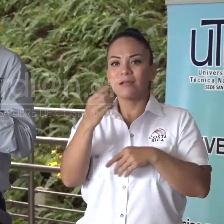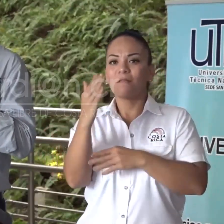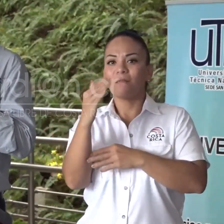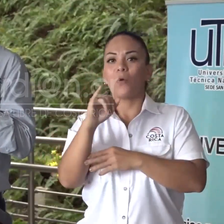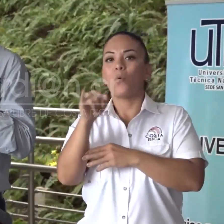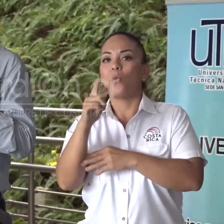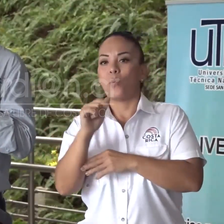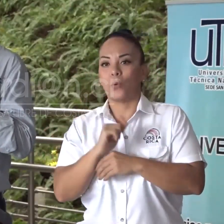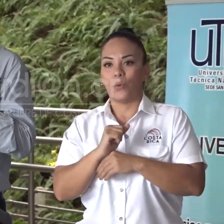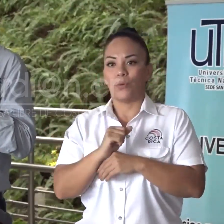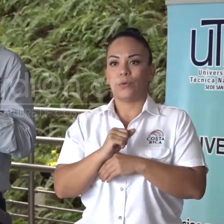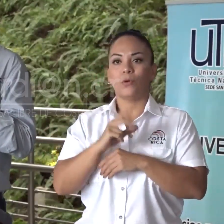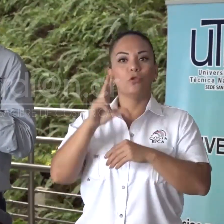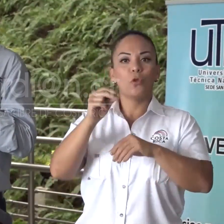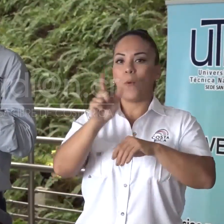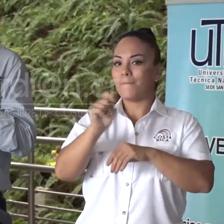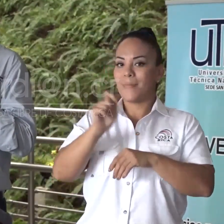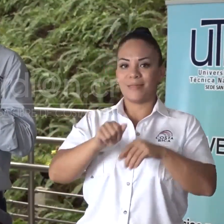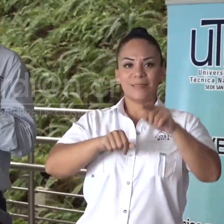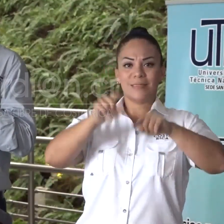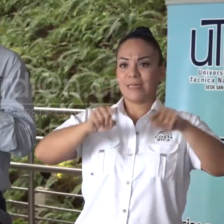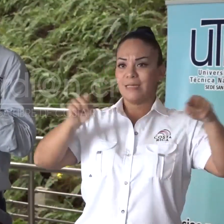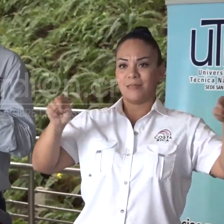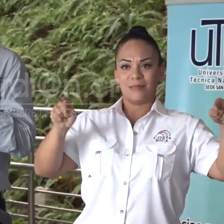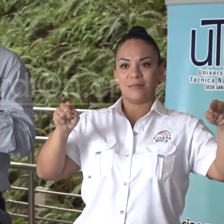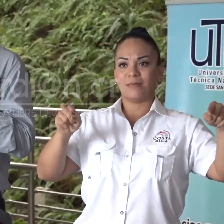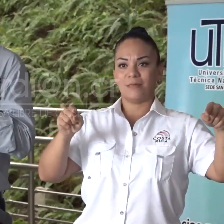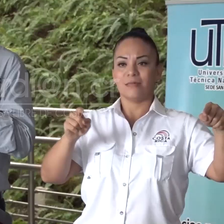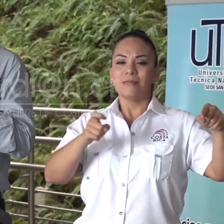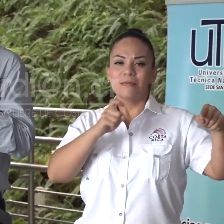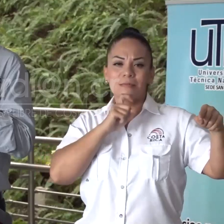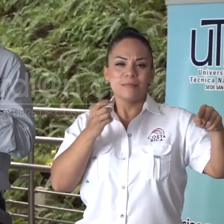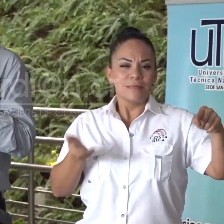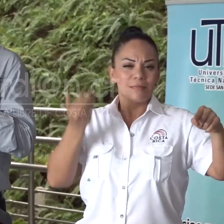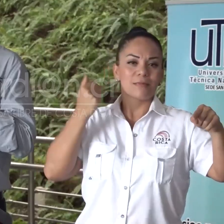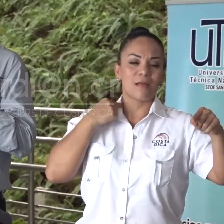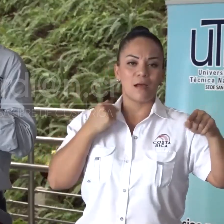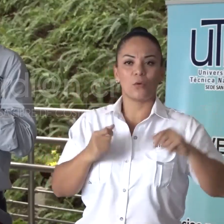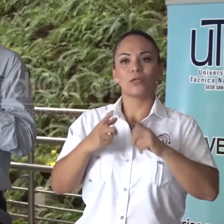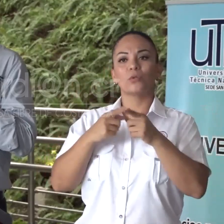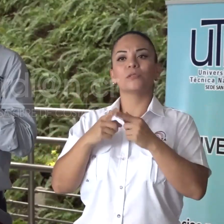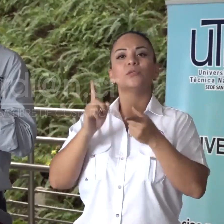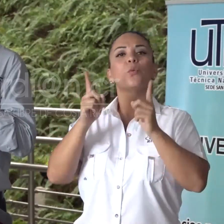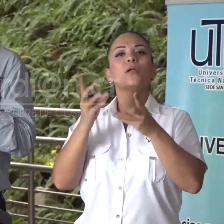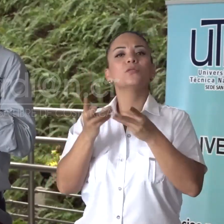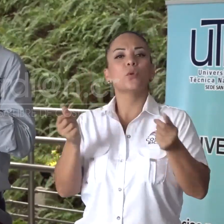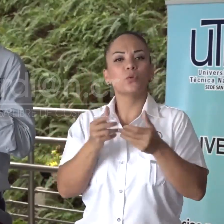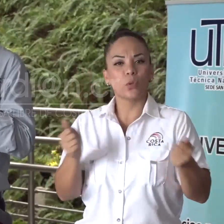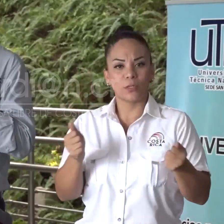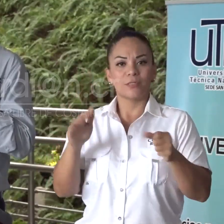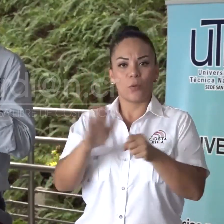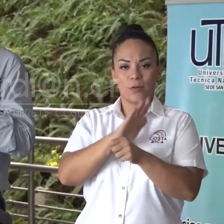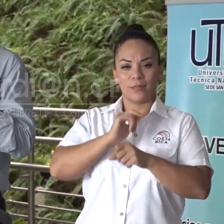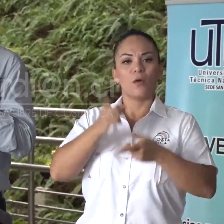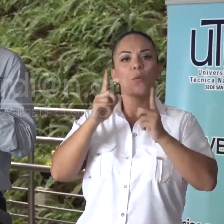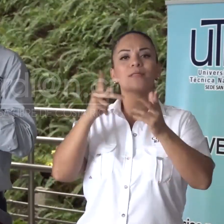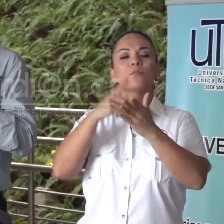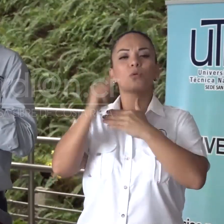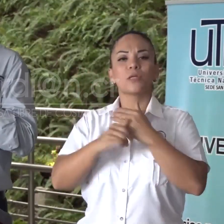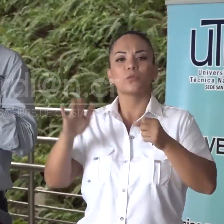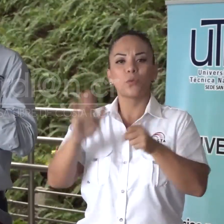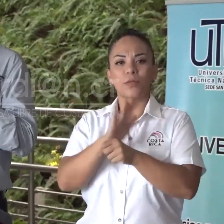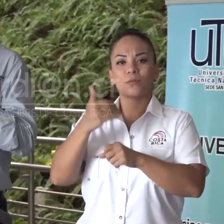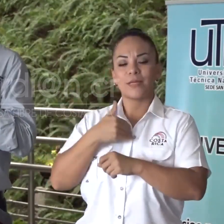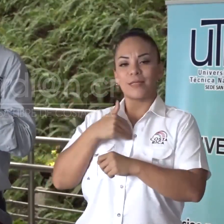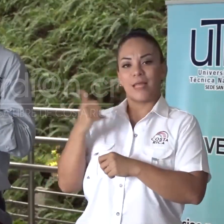no en los meses en donde el índice del costo de la vida estuvo más alto. ¿Cuáles son las soluciones concretas y los proyectos concretos que